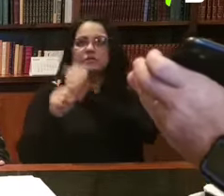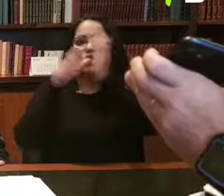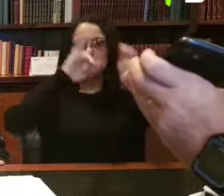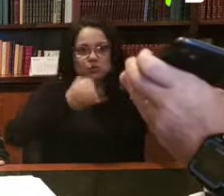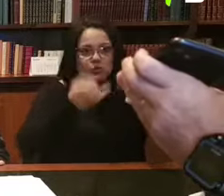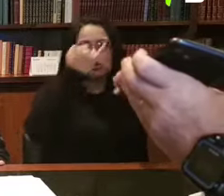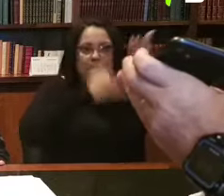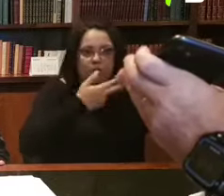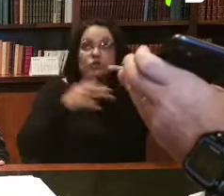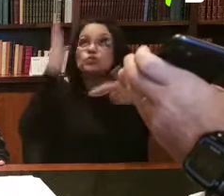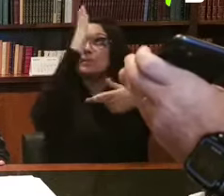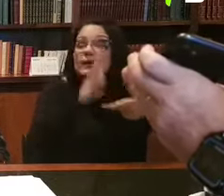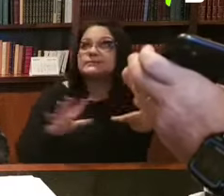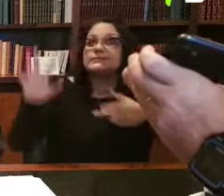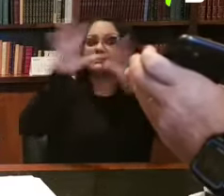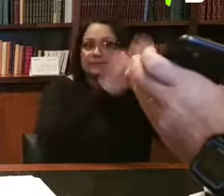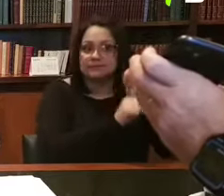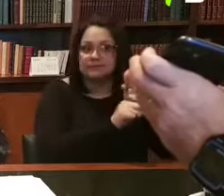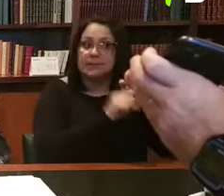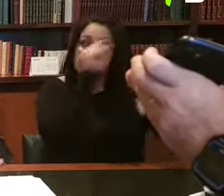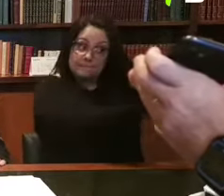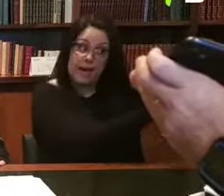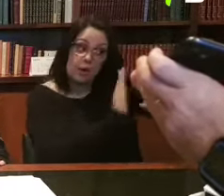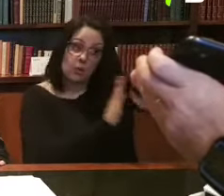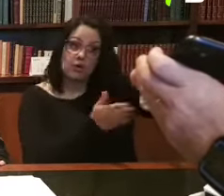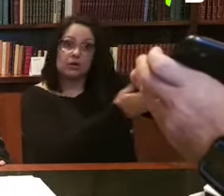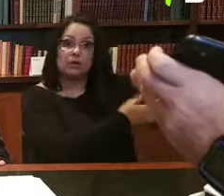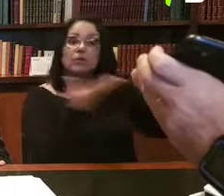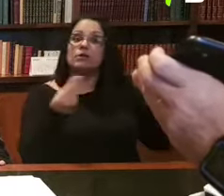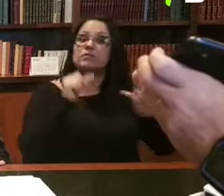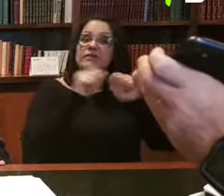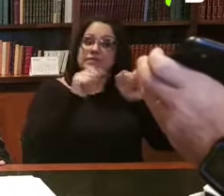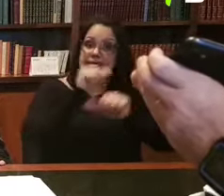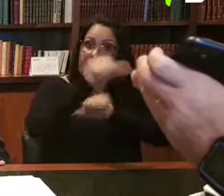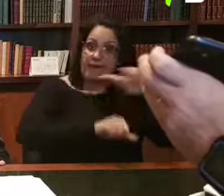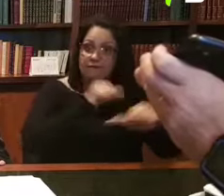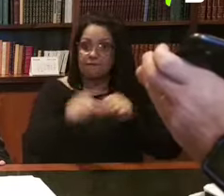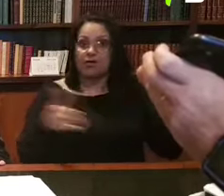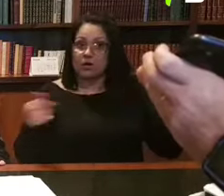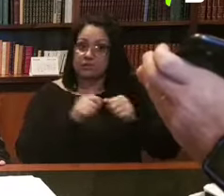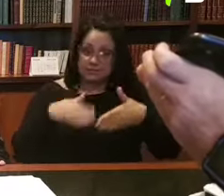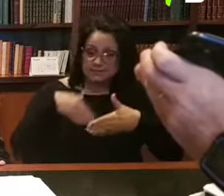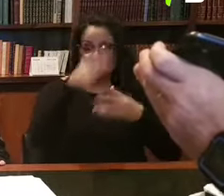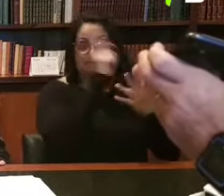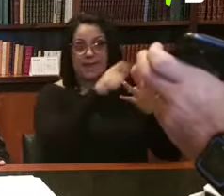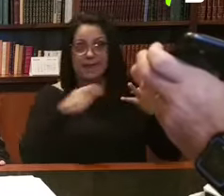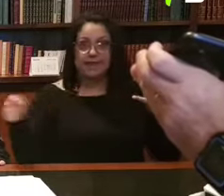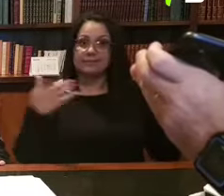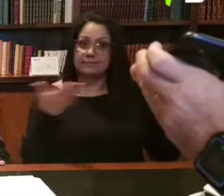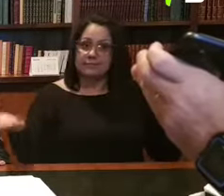perfeito e aí e aí e